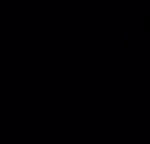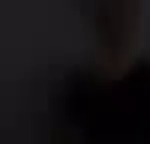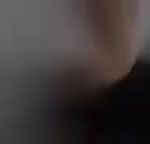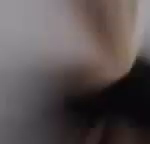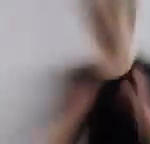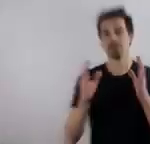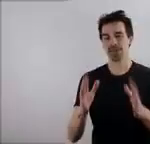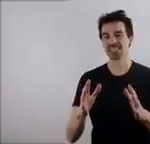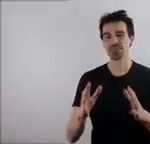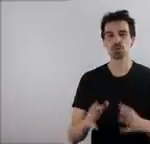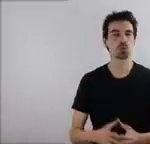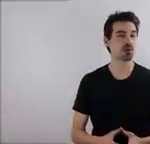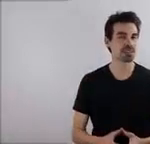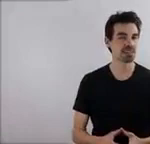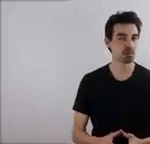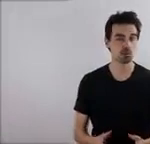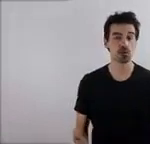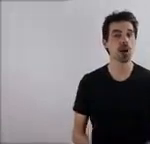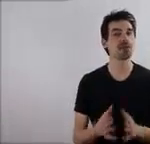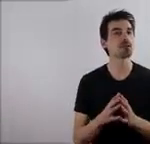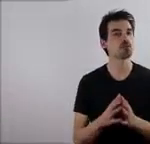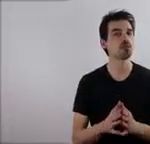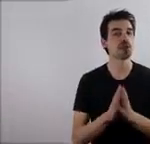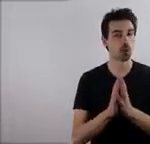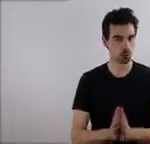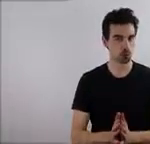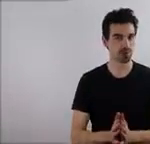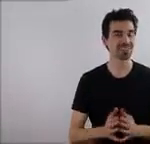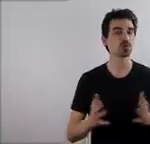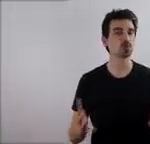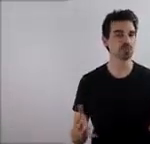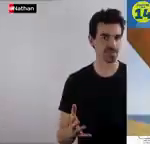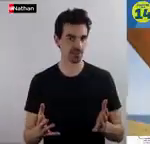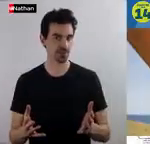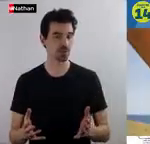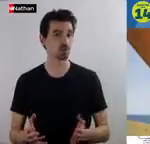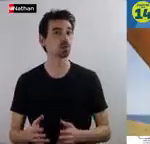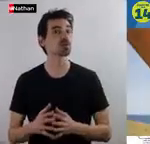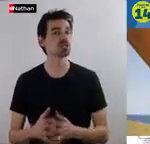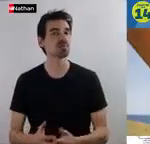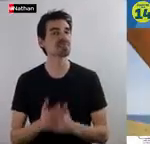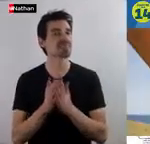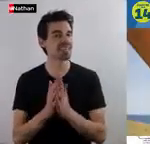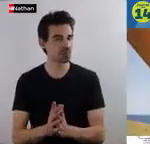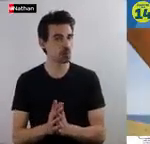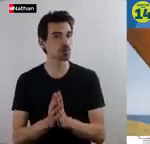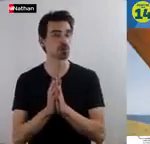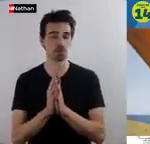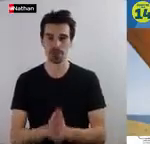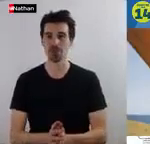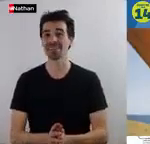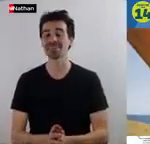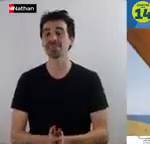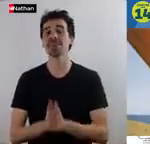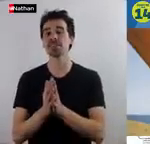volonté. Merci à tous pour votre attention. Je vous rappelle que vous pouvez retrouver toutes ces informations dans le chapitre 14